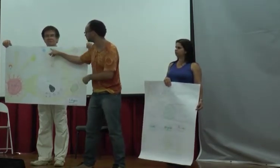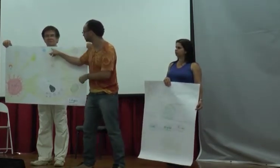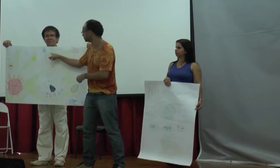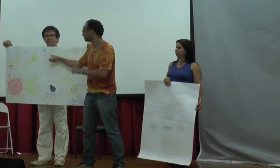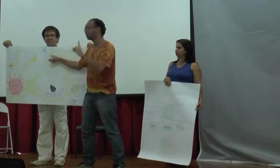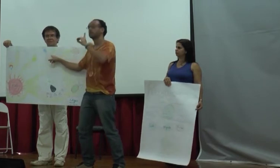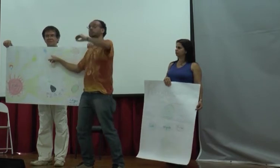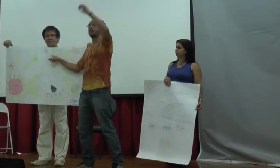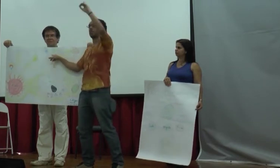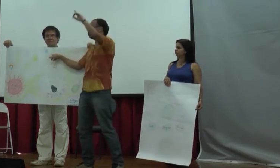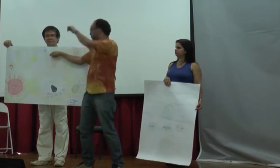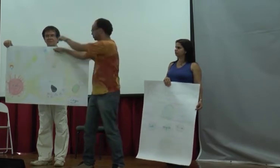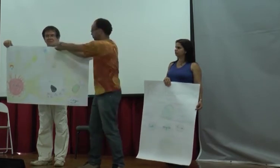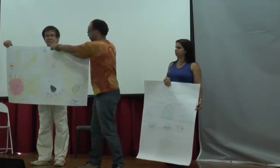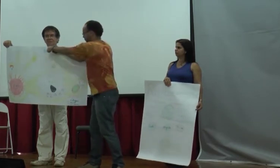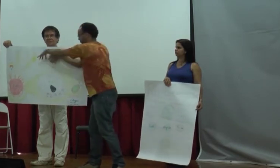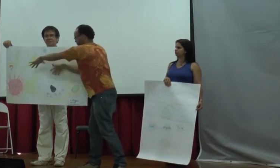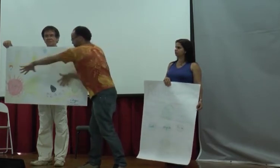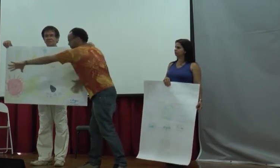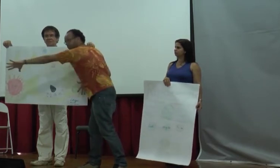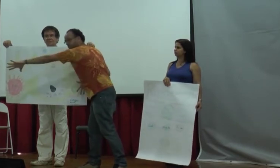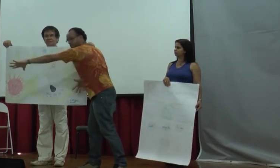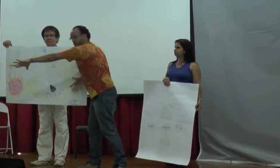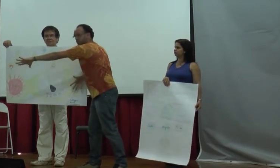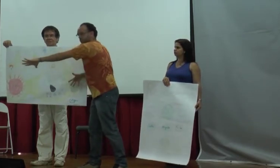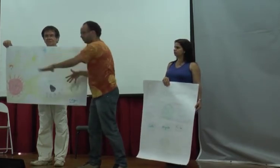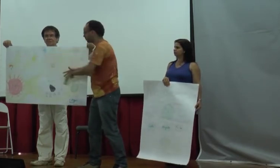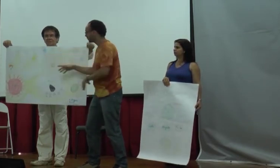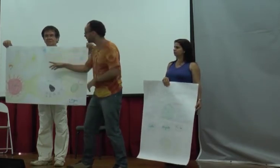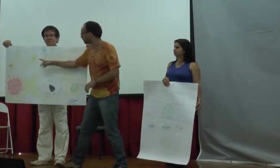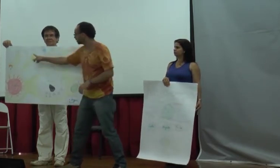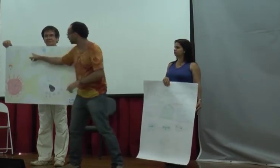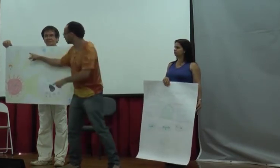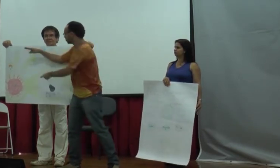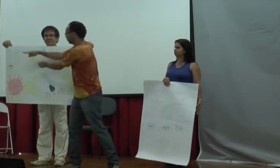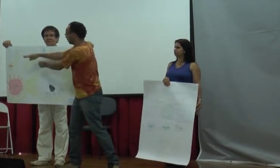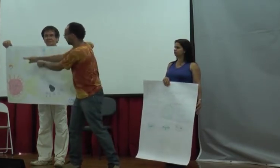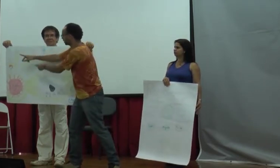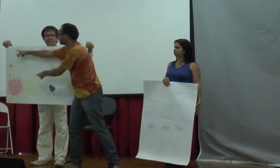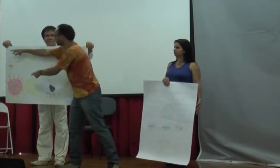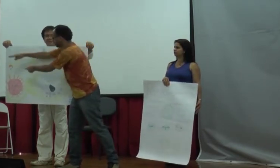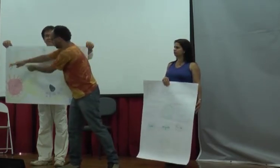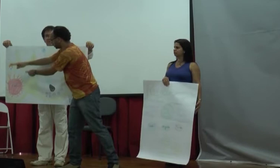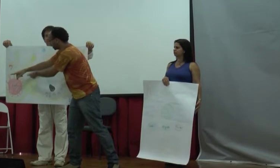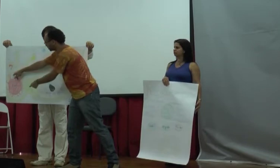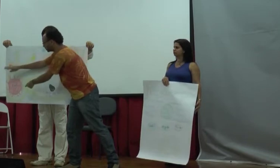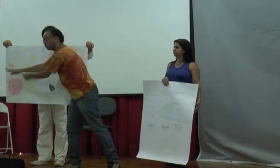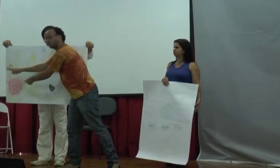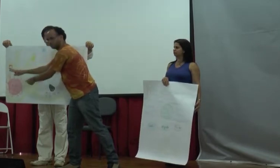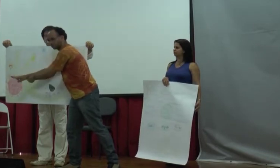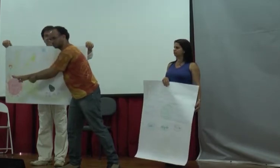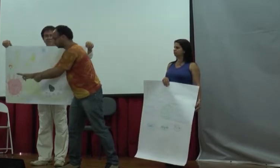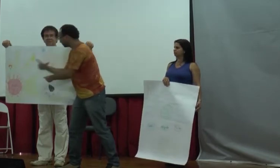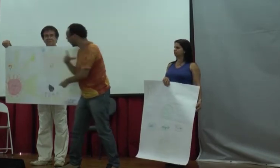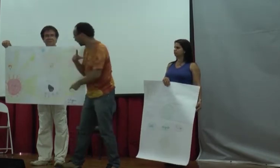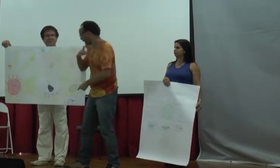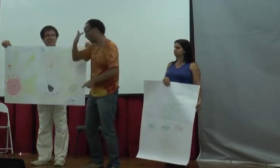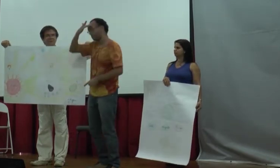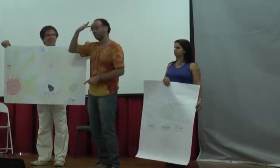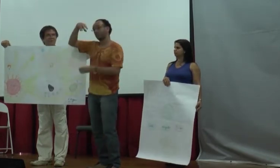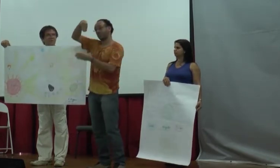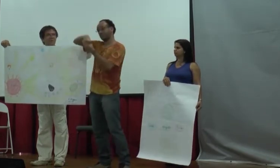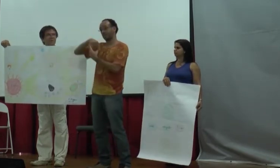nos auxiliam, que estão no espaço, né? E que fazem essa proteção e esse